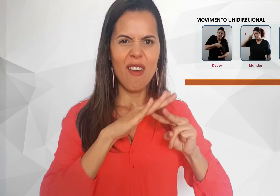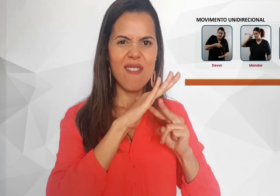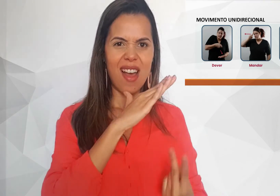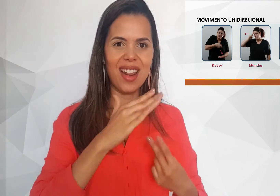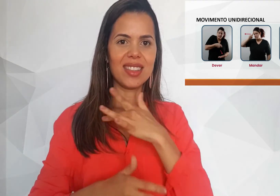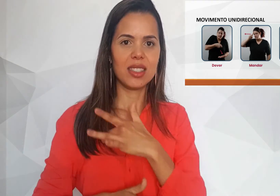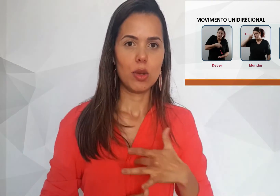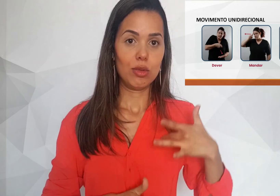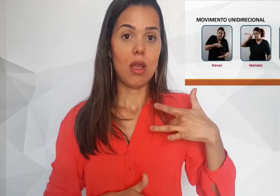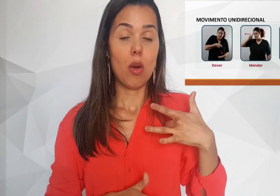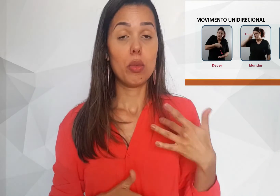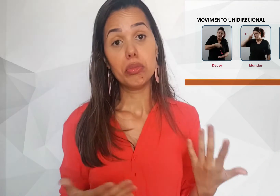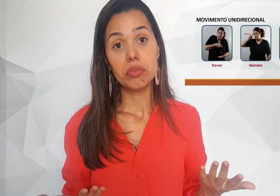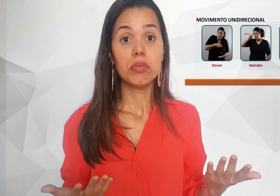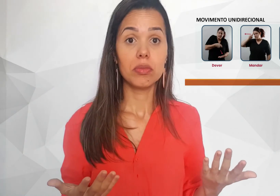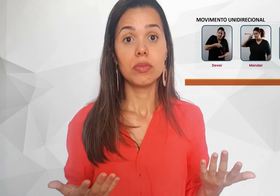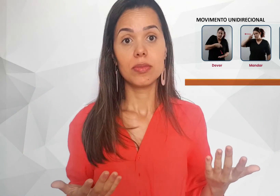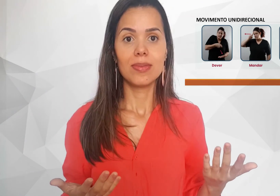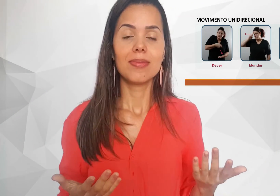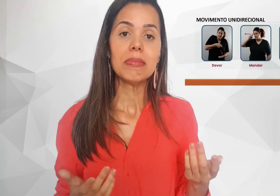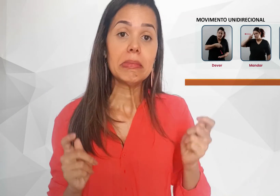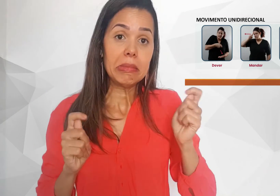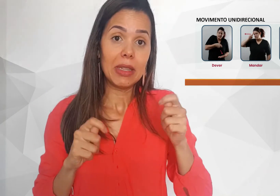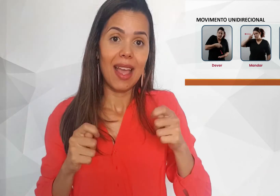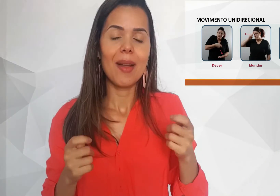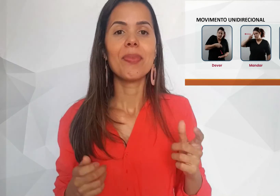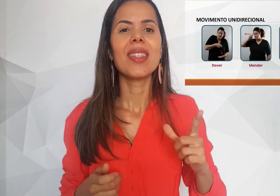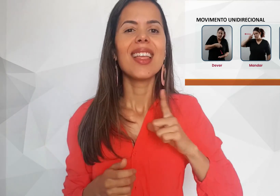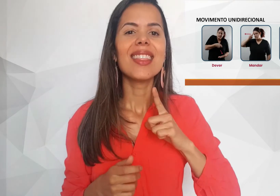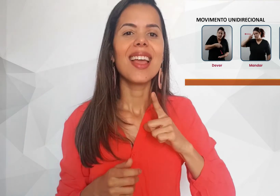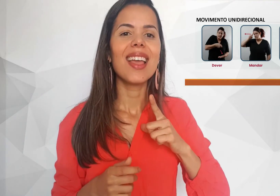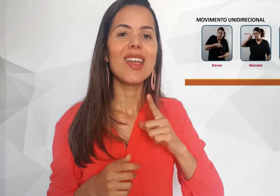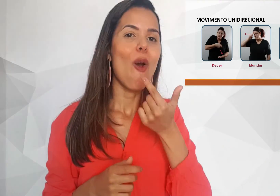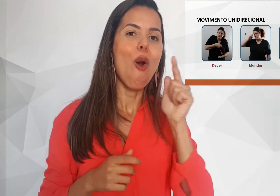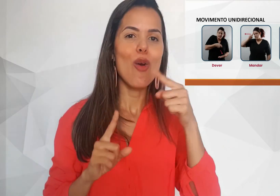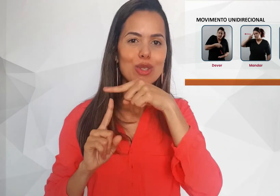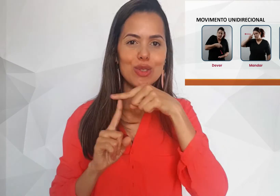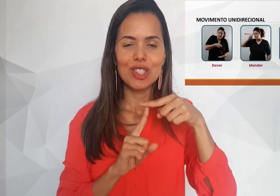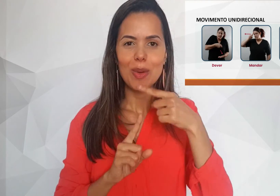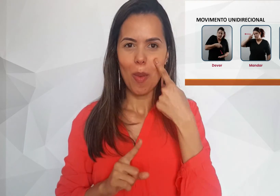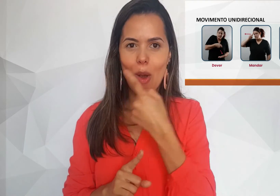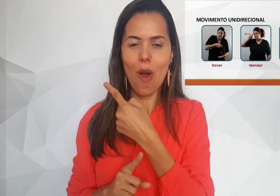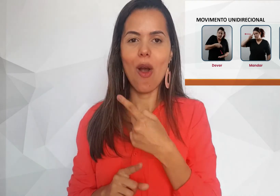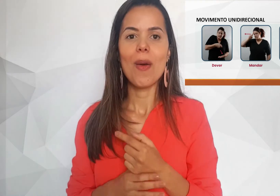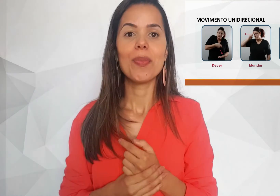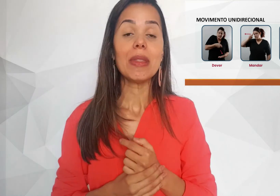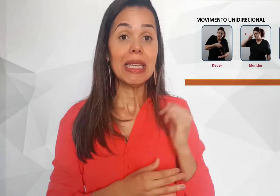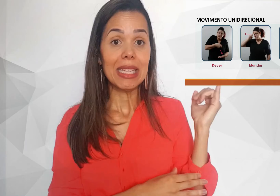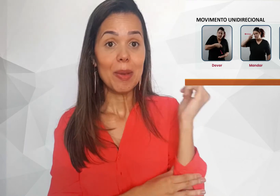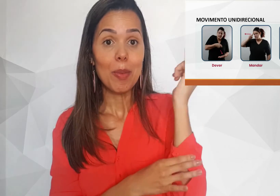articulado dessa forma contínua, né, como uma variante das línguas de sinais. A gente tem o movimento helicoidal, tá vendo? No sinal